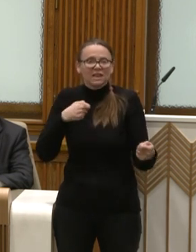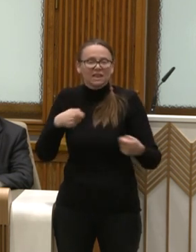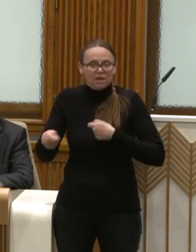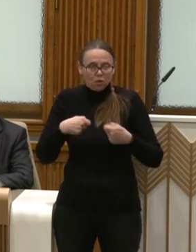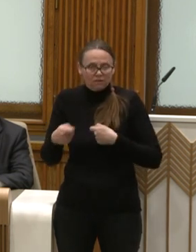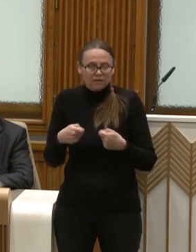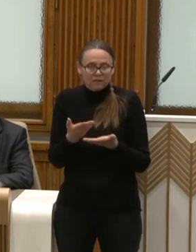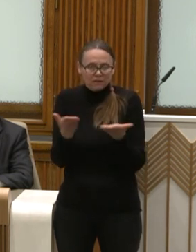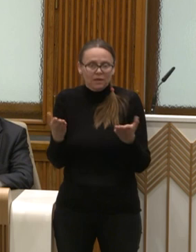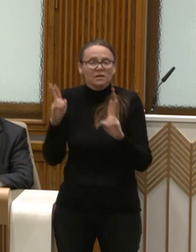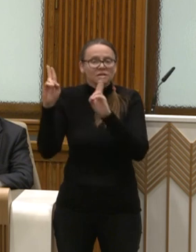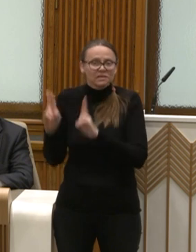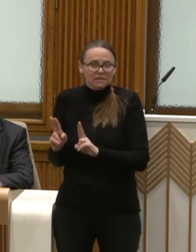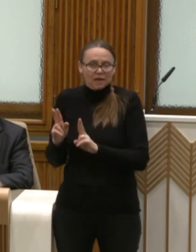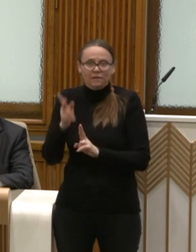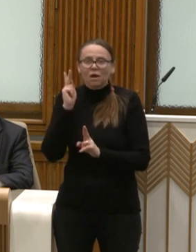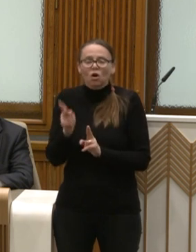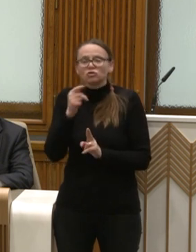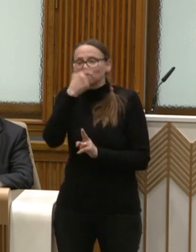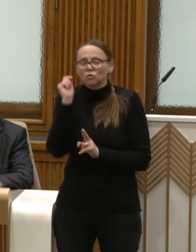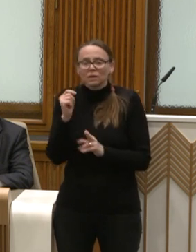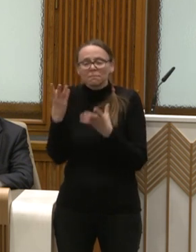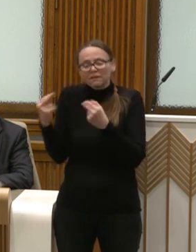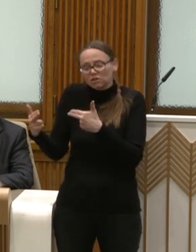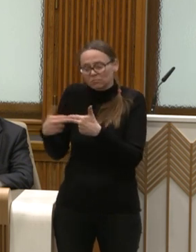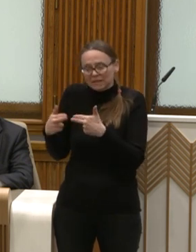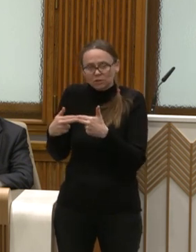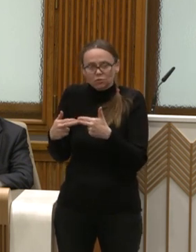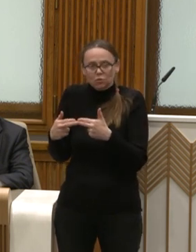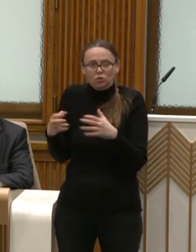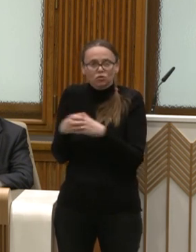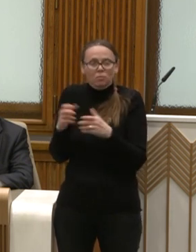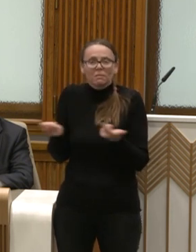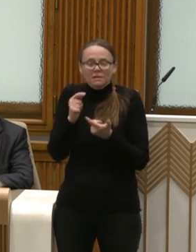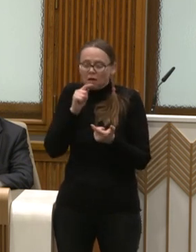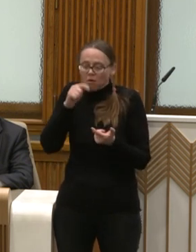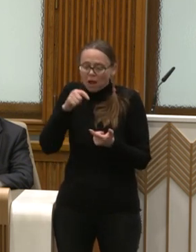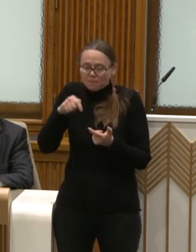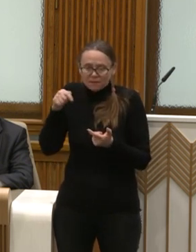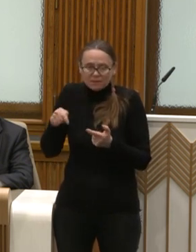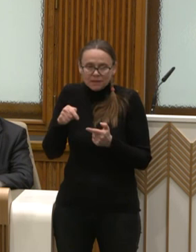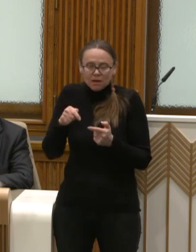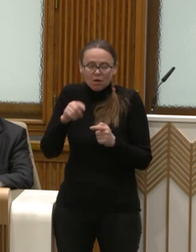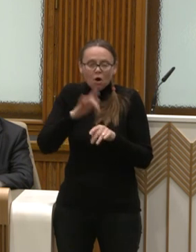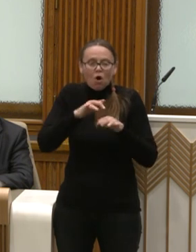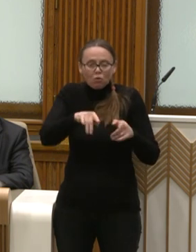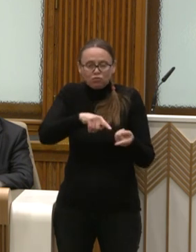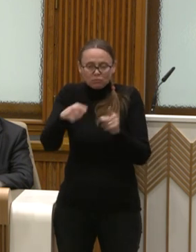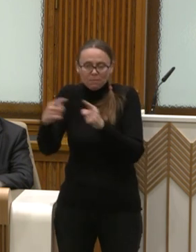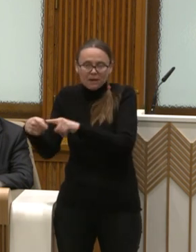trgovini stanje, ko so ljudje preblizu skupaj in se lahko ta kaplična okužba prenaša na tak